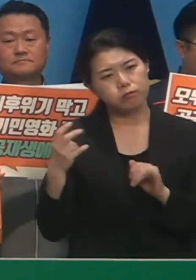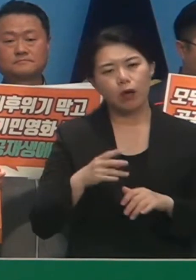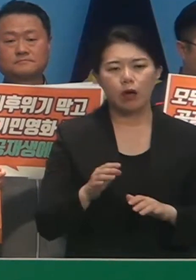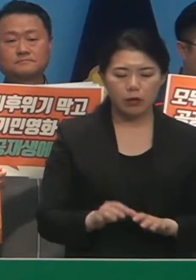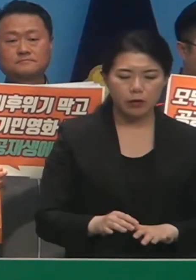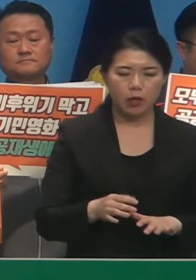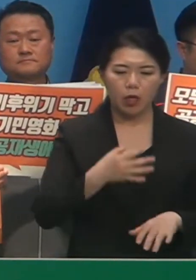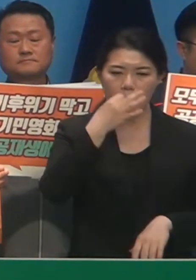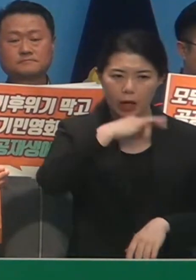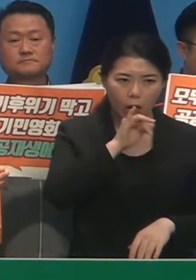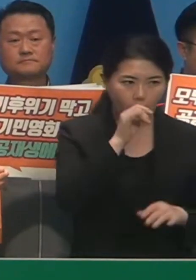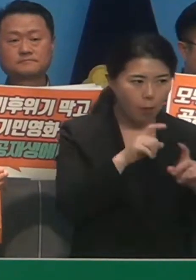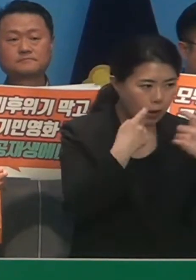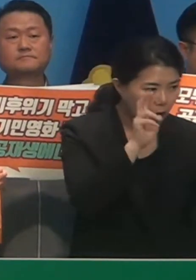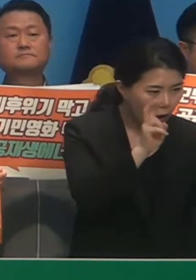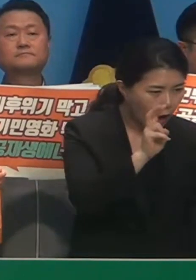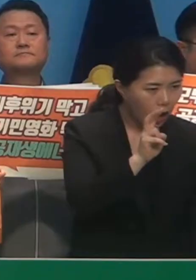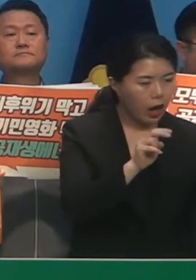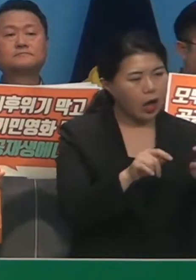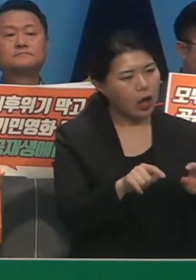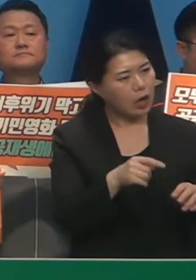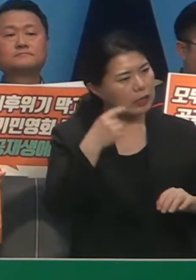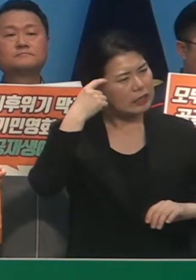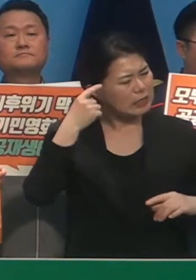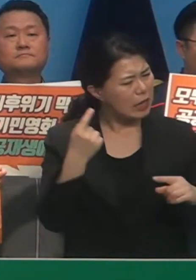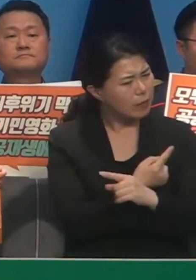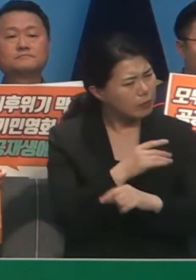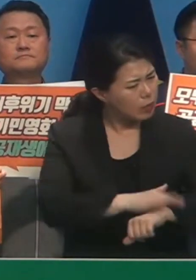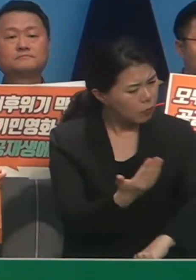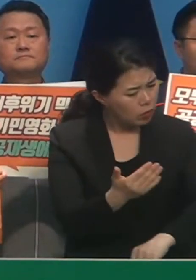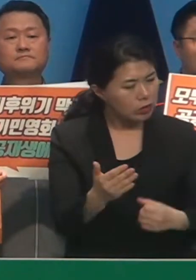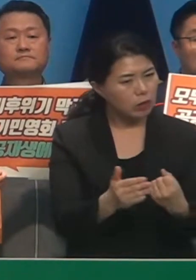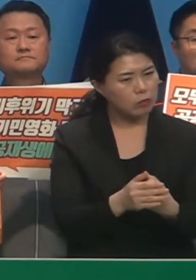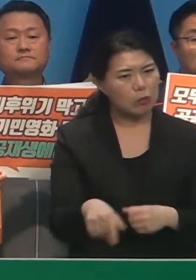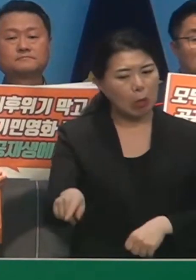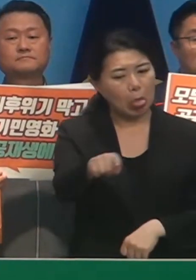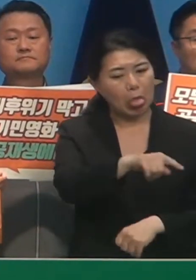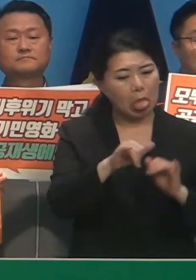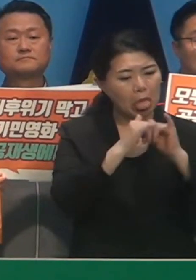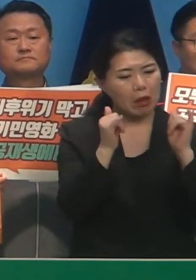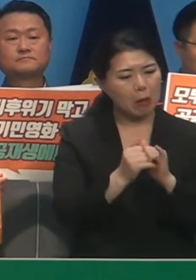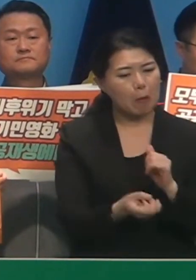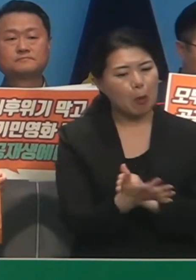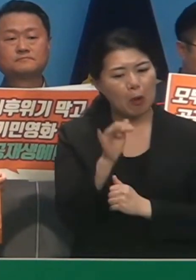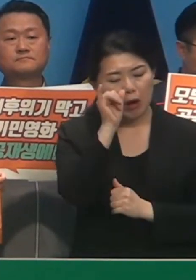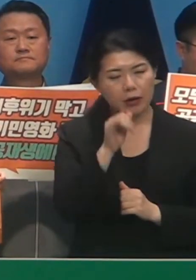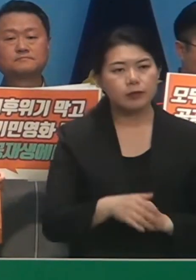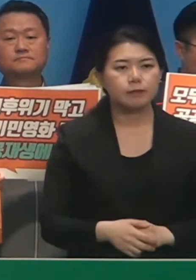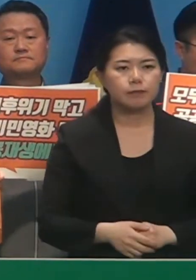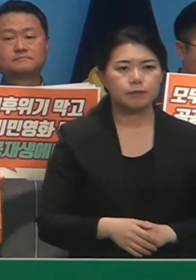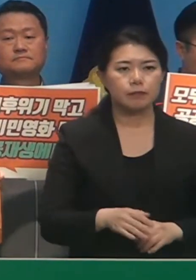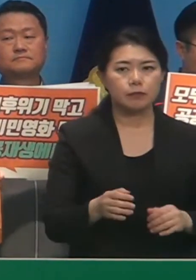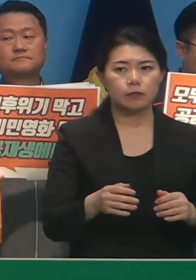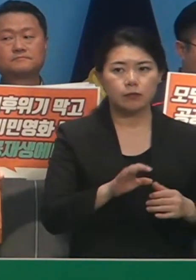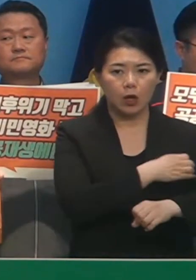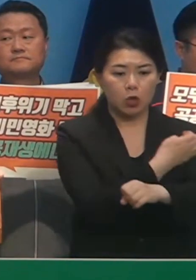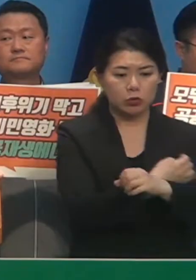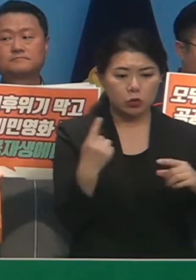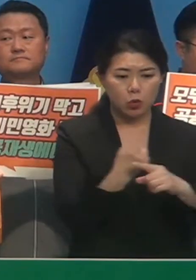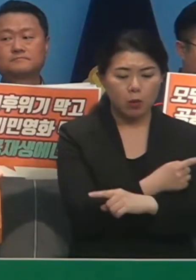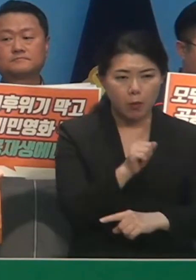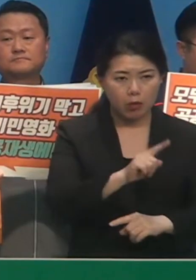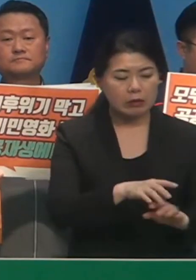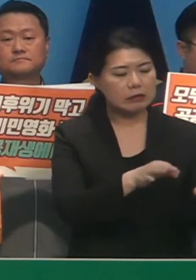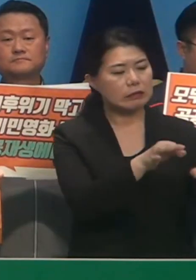효율적이고 부지런한 민간 부분이라는 잘못된 인식이 우리 사회에 만연해 있기 때문입니다. 그러다 보니 에너지 전환은